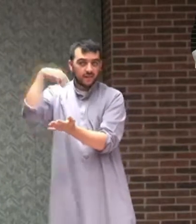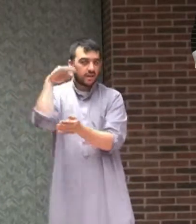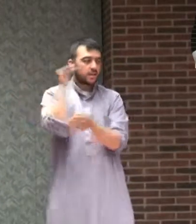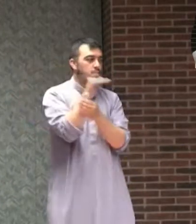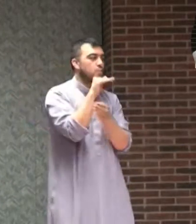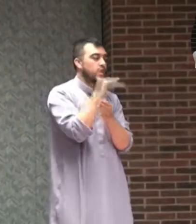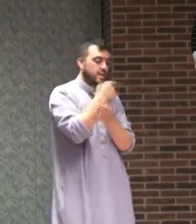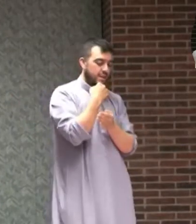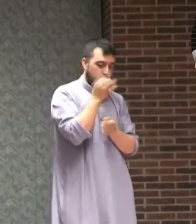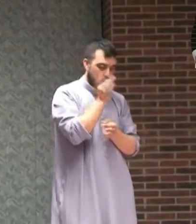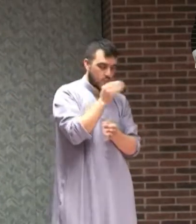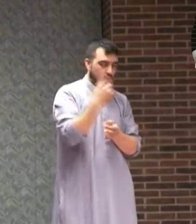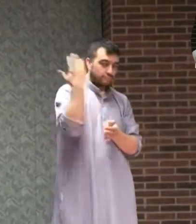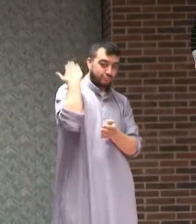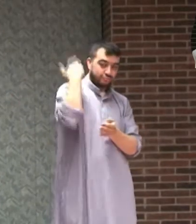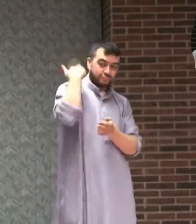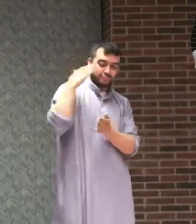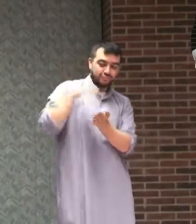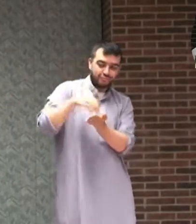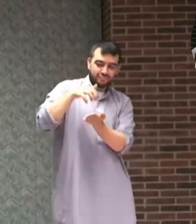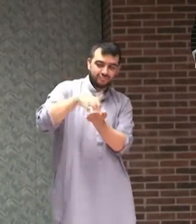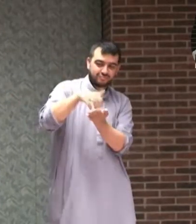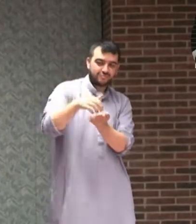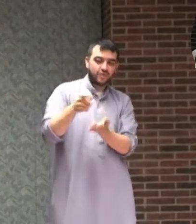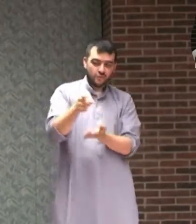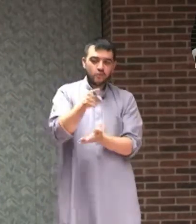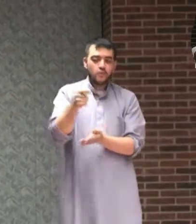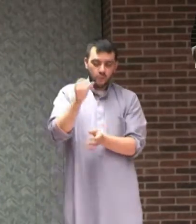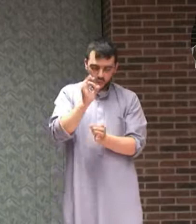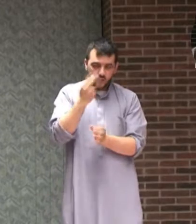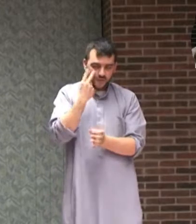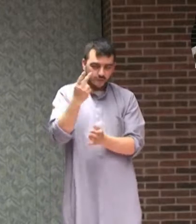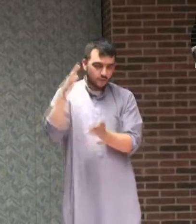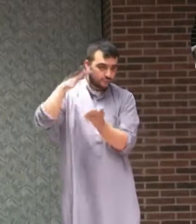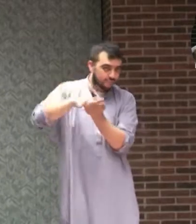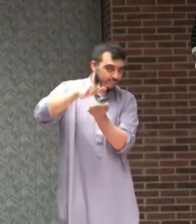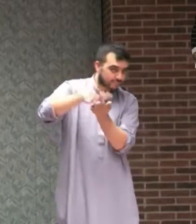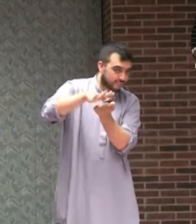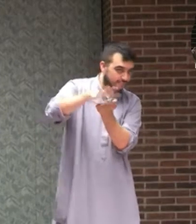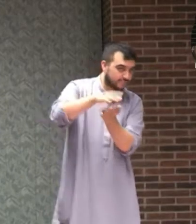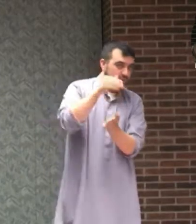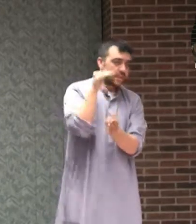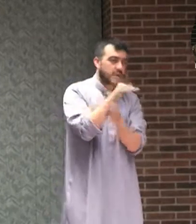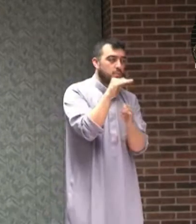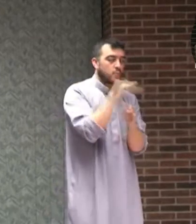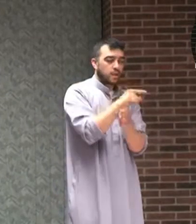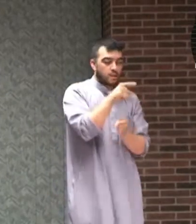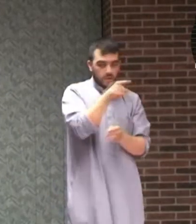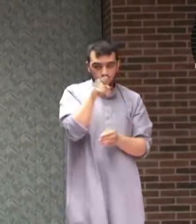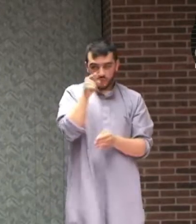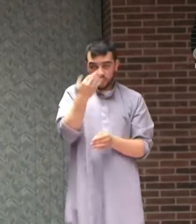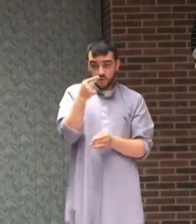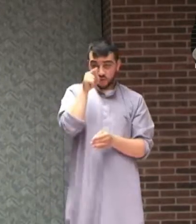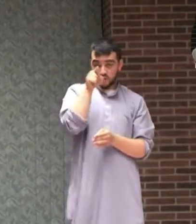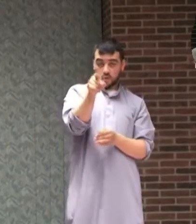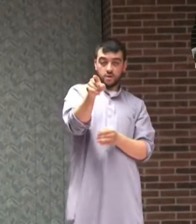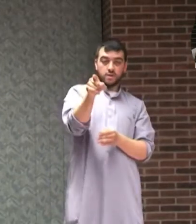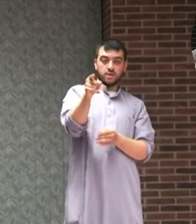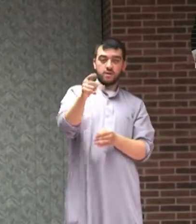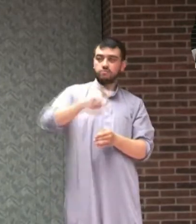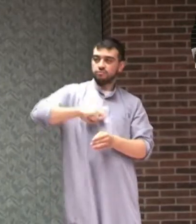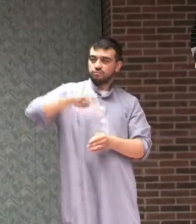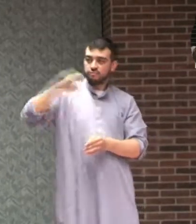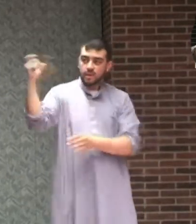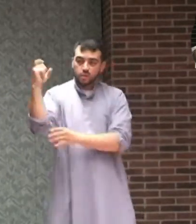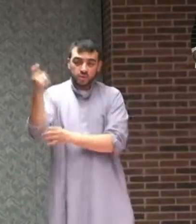votre faveur le jour du jugement et témoignera que vous êtes passé par elle que pour pouvoir aller à la mosquée. Et vous savez